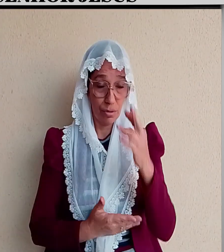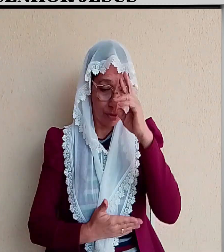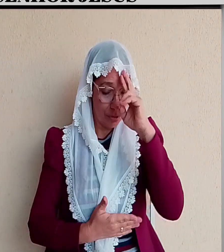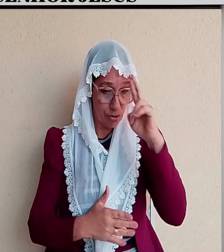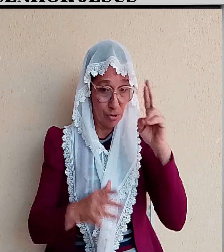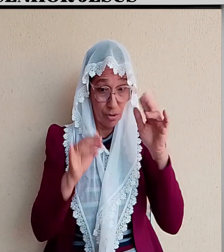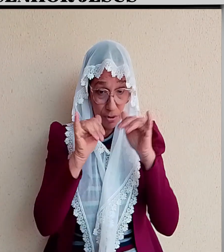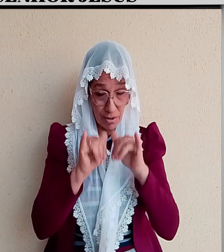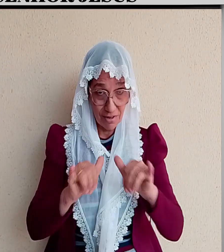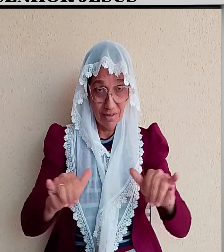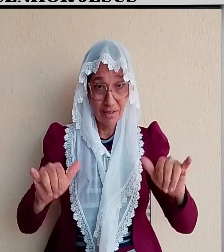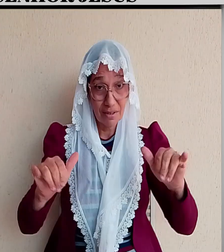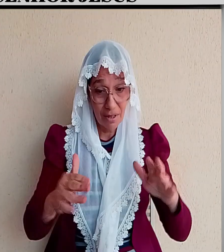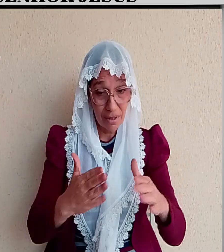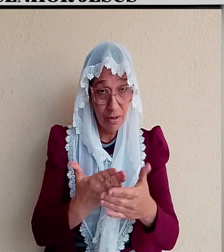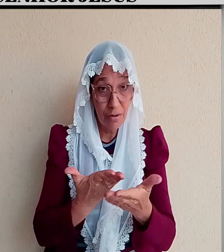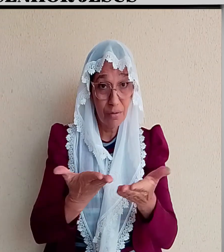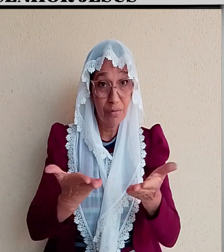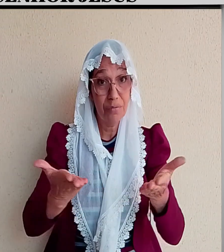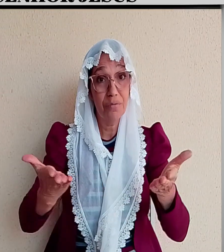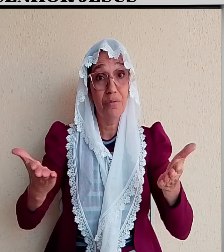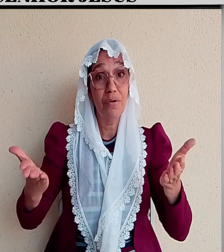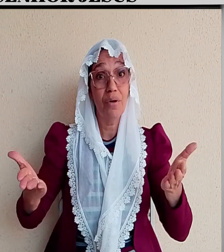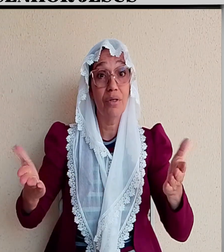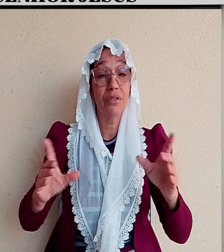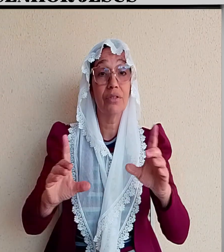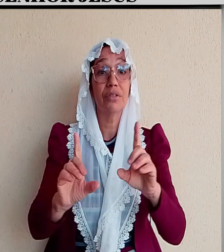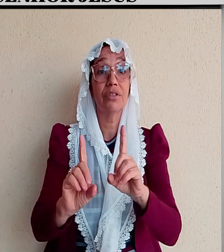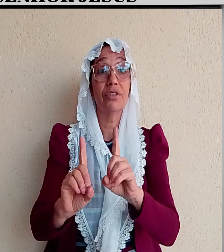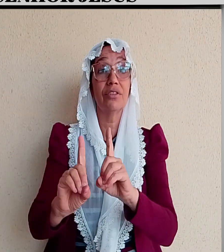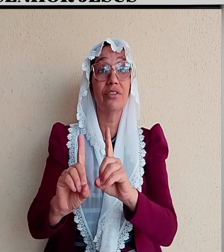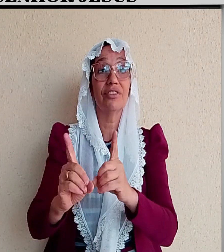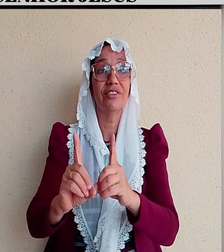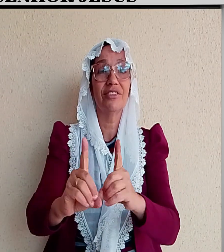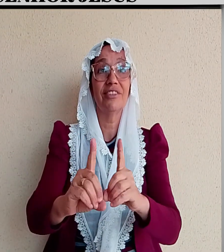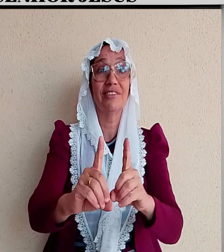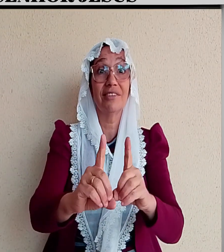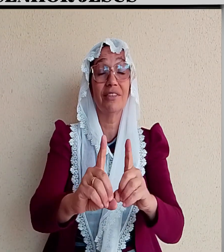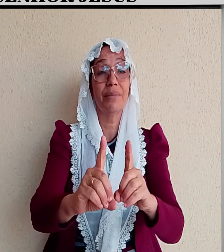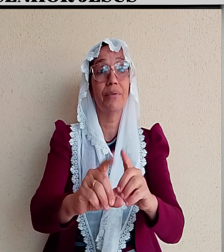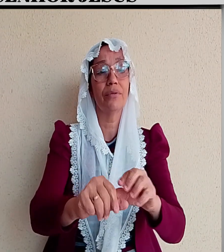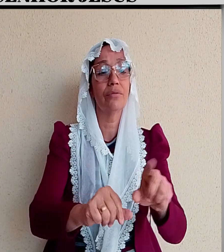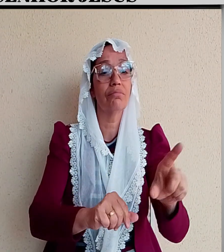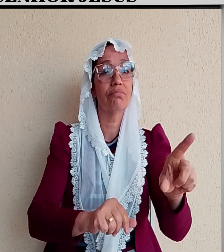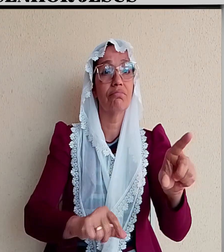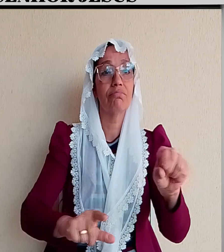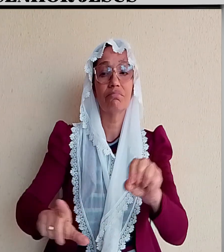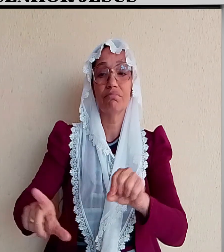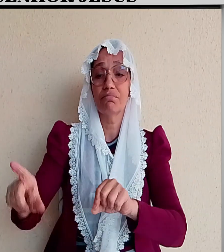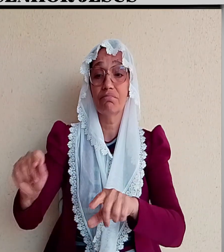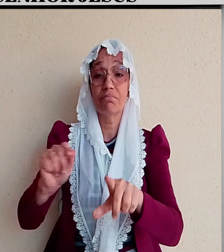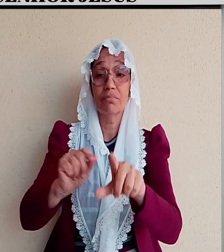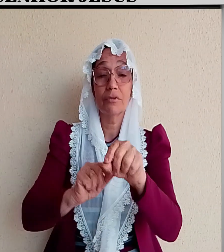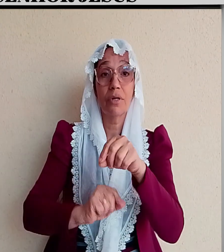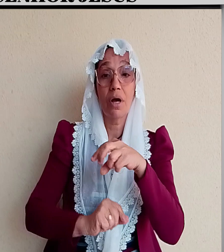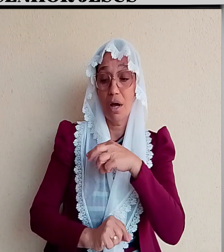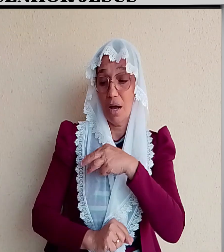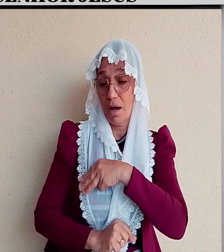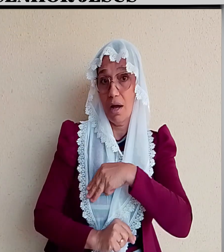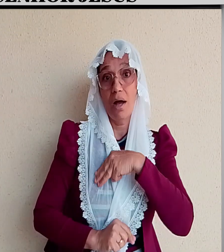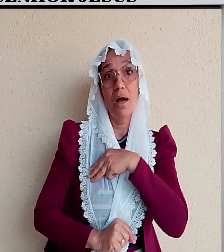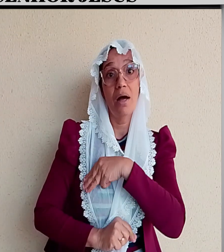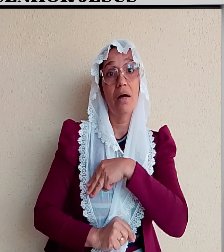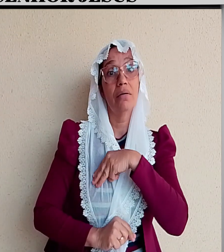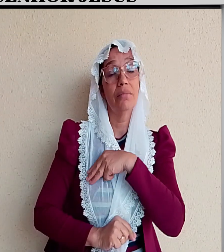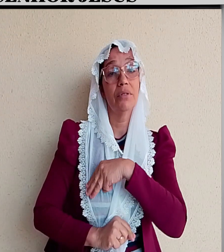escolher a vós, escolher os discípulos, aleluia, e dizer a missão deles, que vocês entrarão, aleluia, em